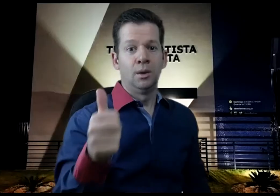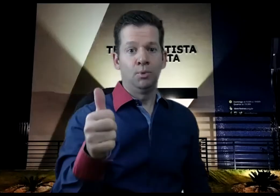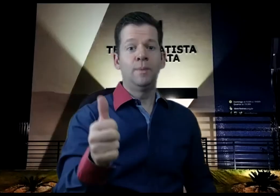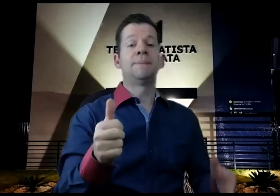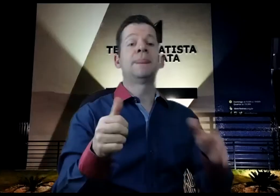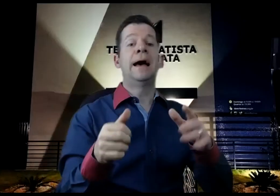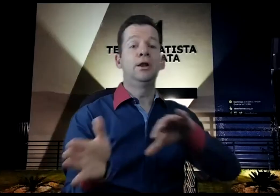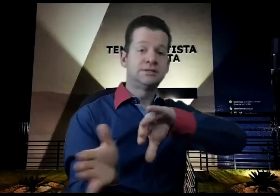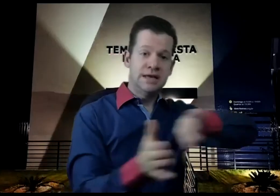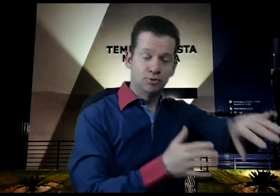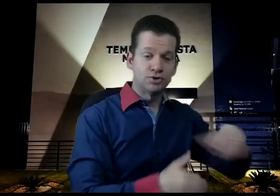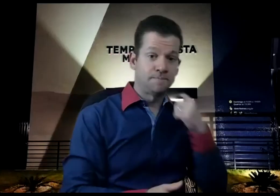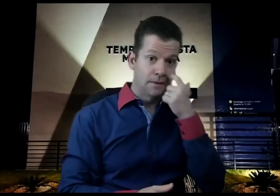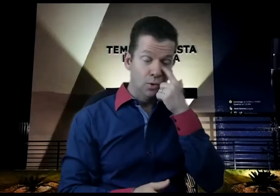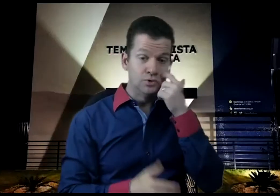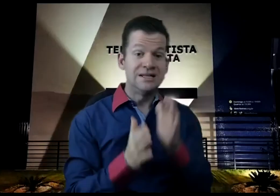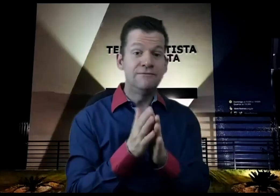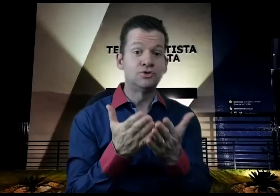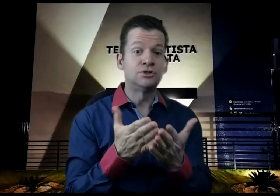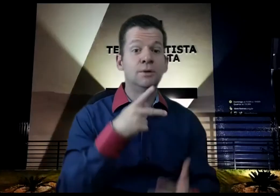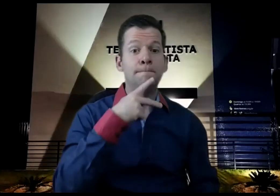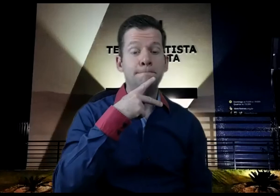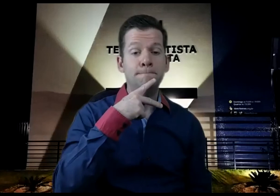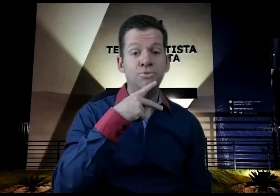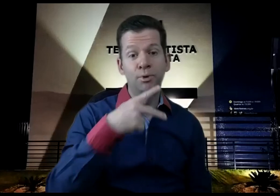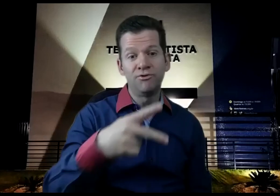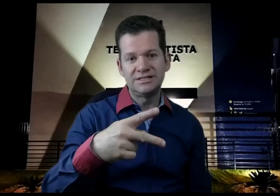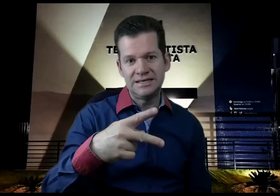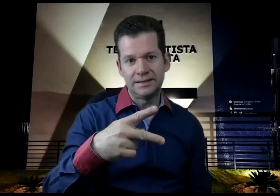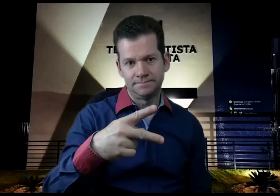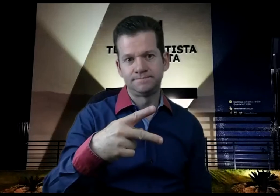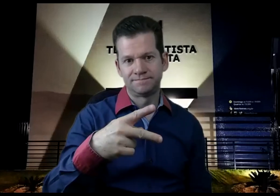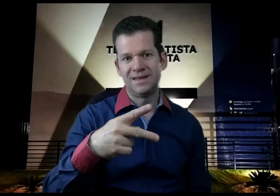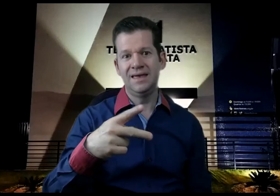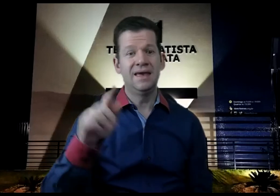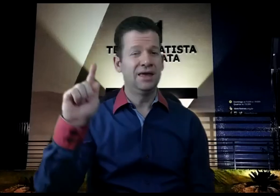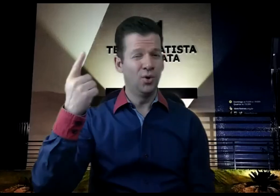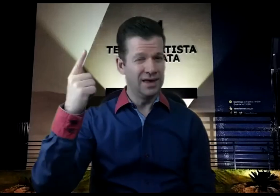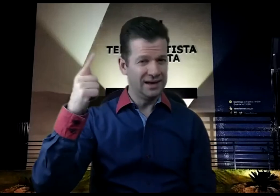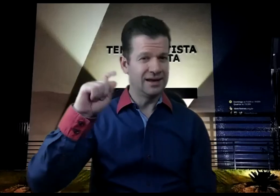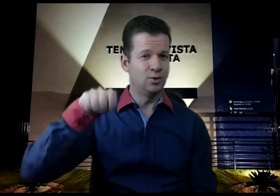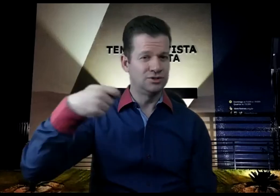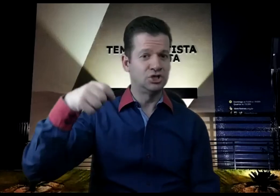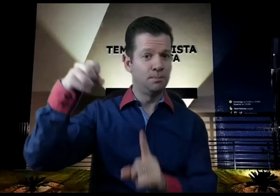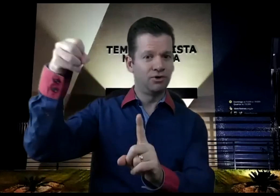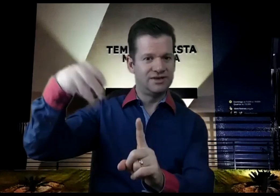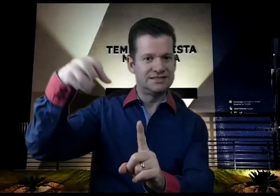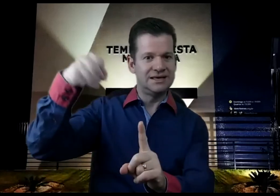Muito bem. Aí nós temos os livros de profecia. Okay? Em Goiânia, o sinal de profecia